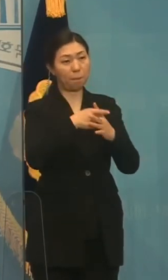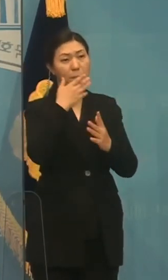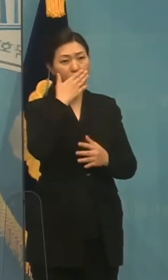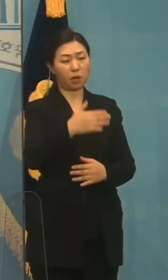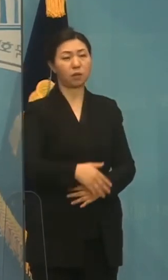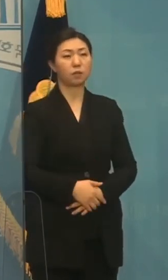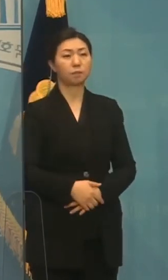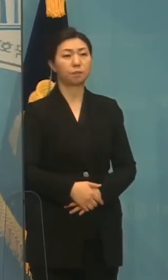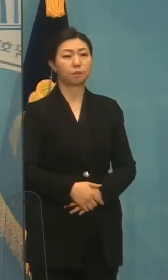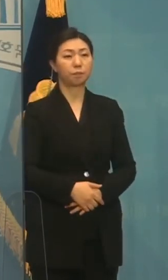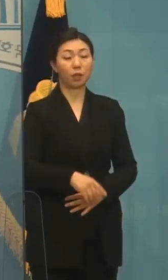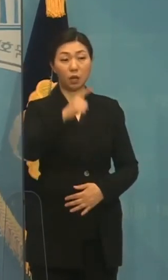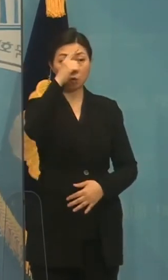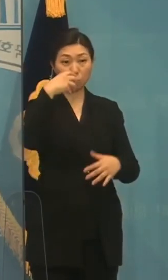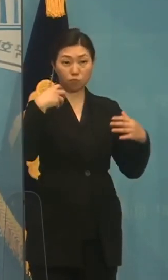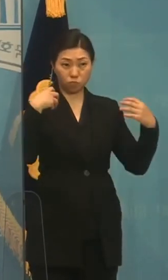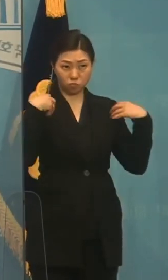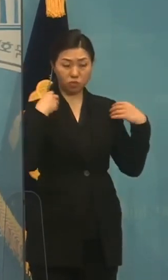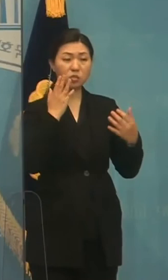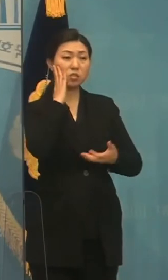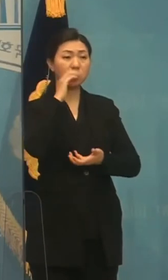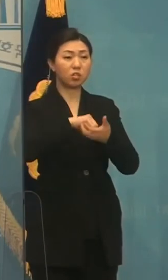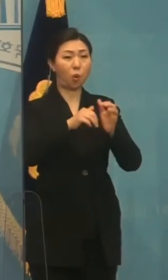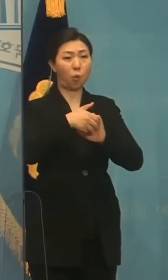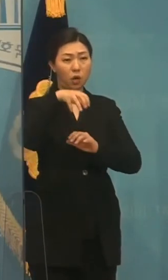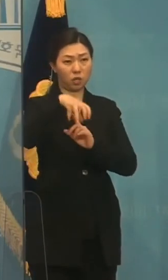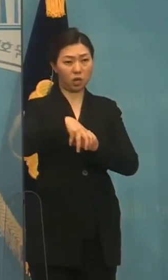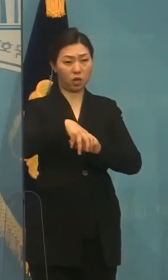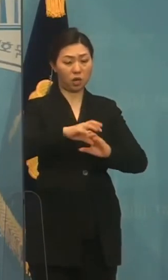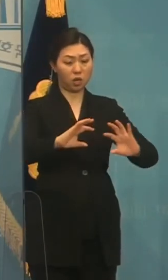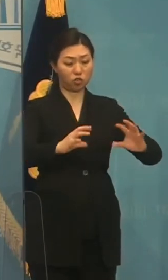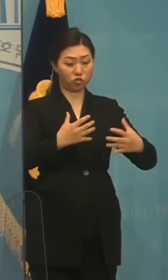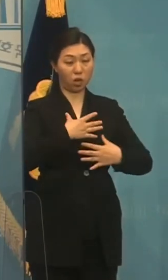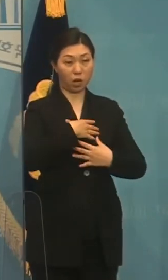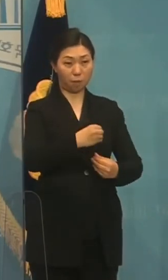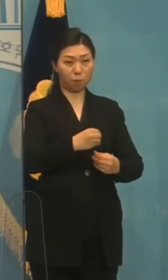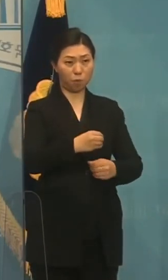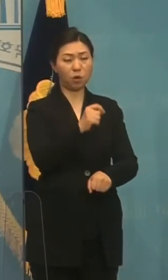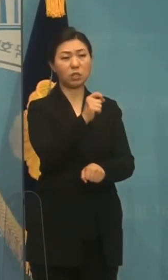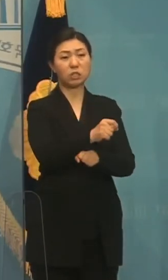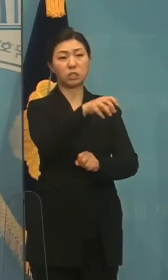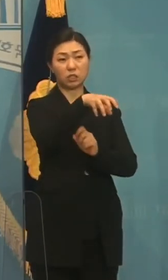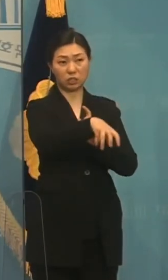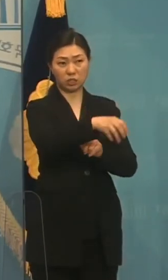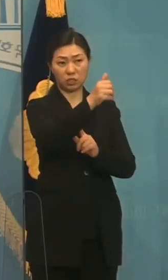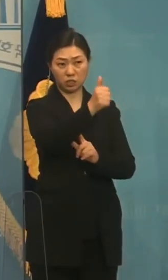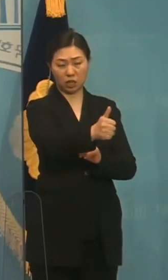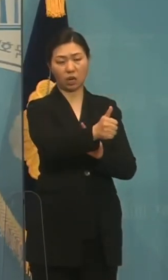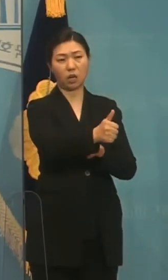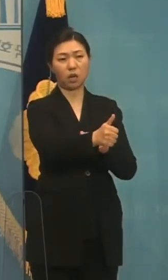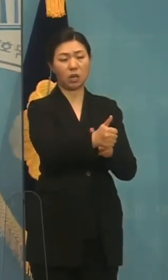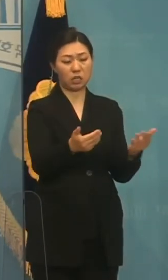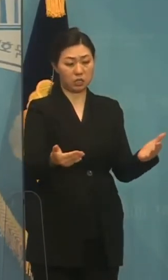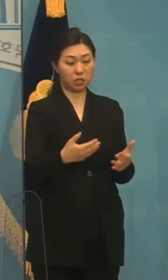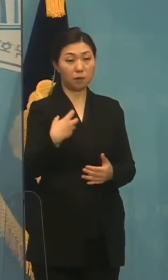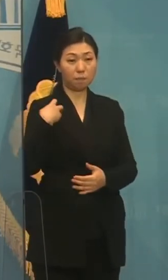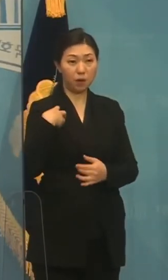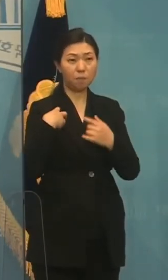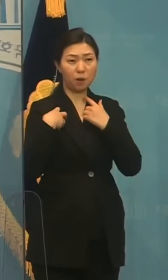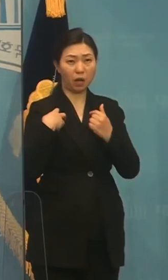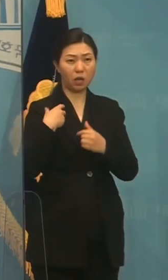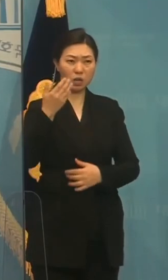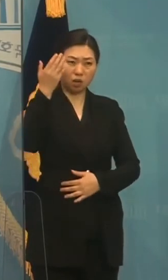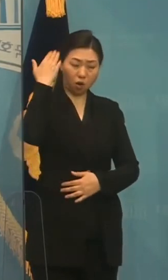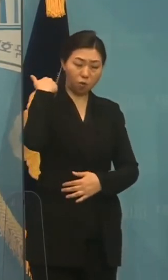정부보다는 당시 청와대 국가안보실장으로서 업무를 총괄하면서 처음부터